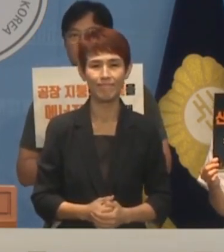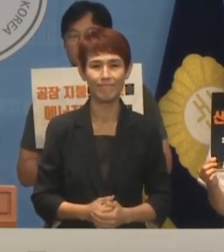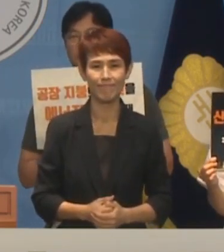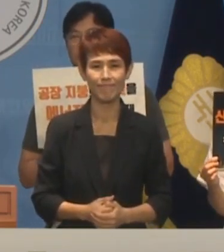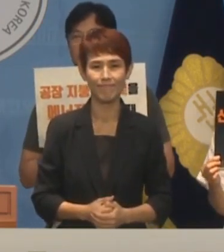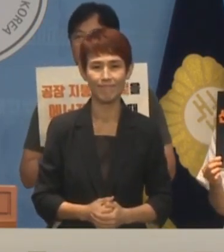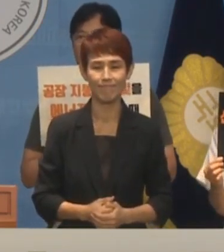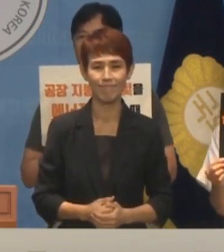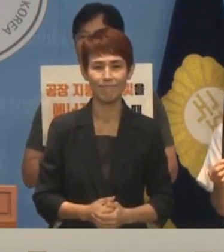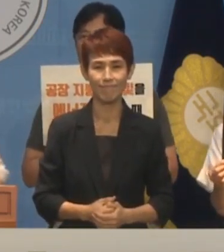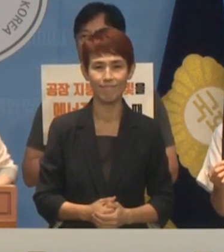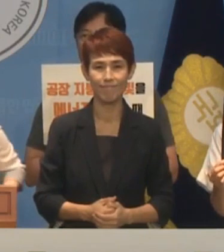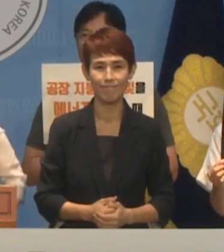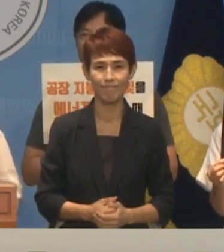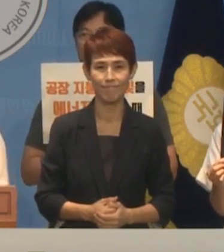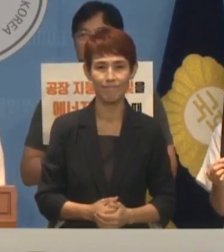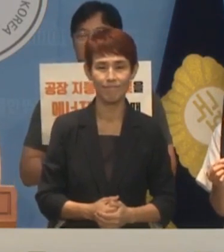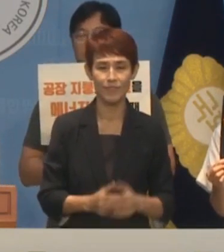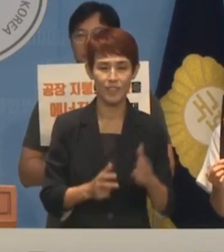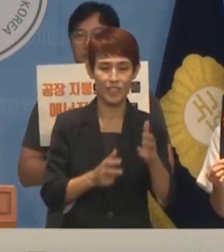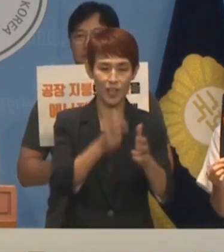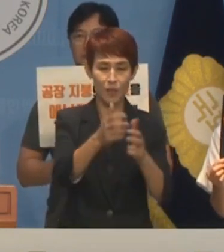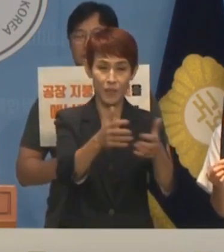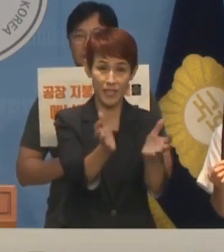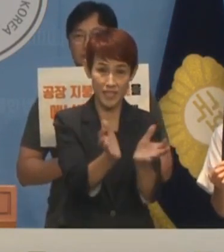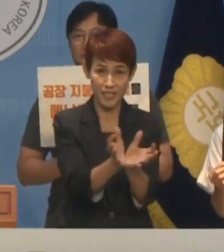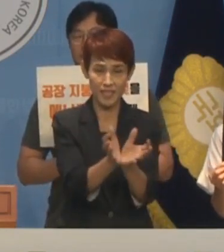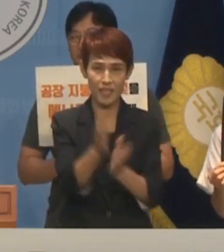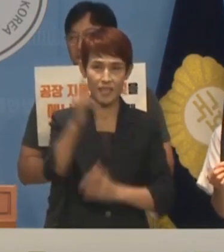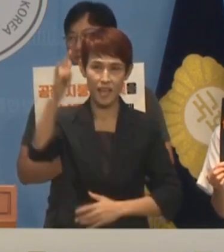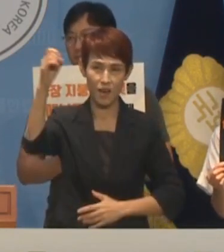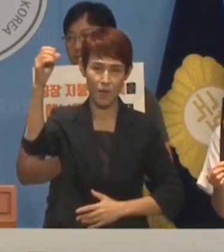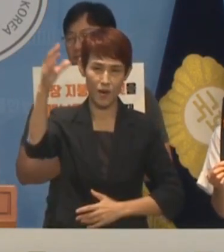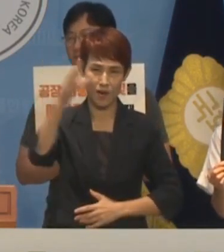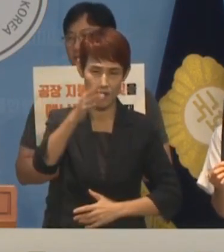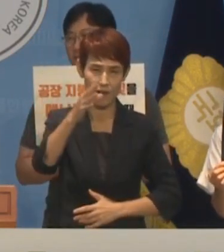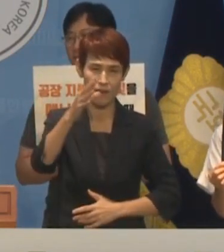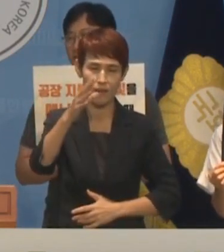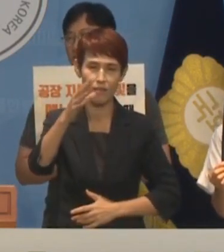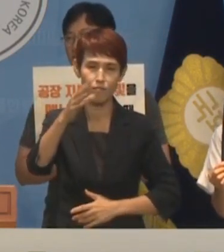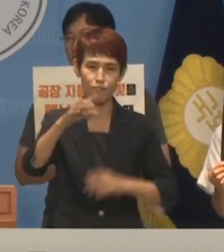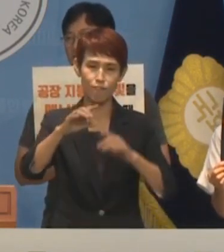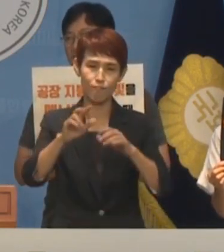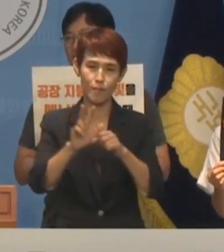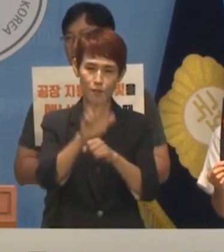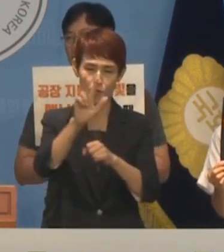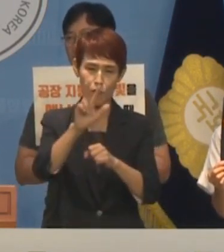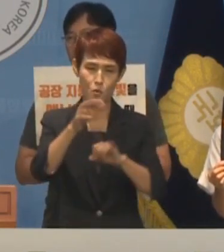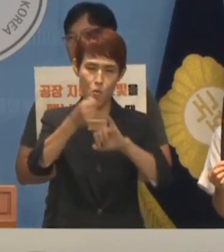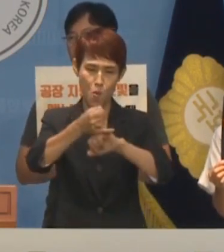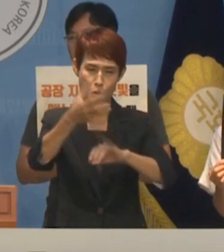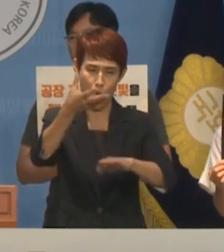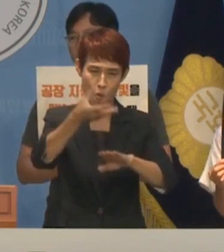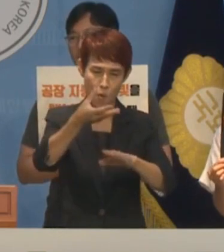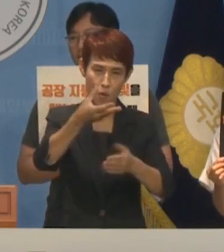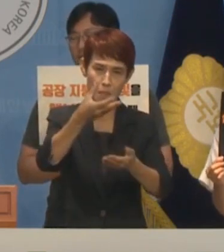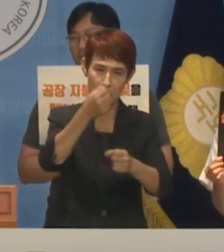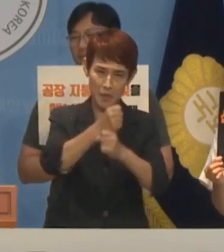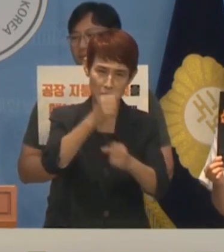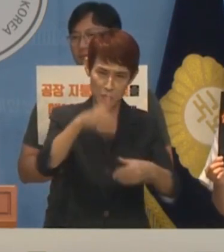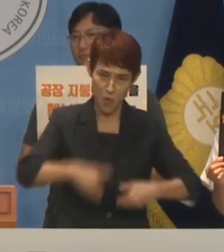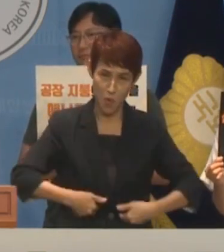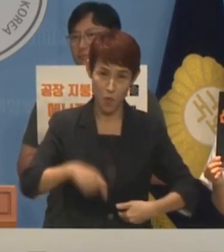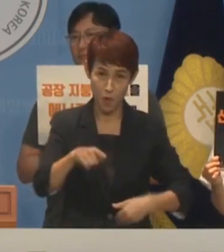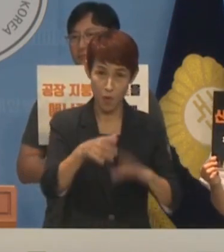네. 저희 산단 태양광 의무화 법안의 아이디어는 사실 대기 오염물질과 같은 여러